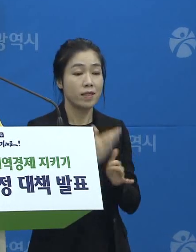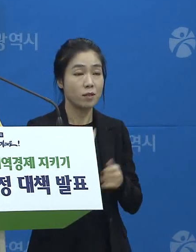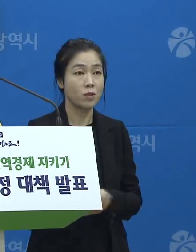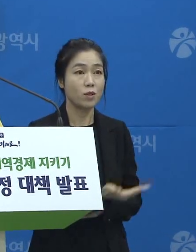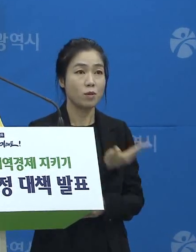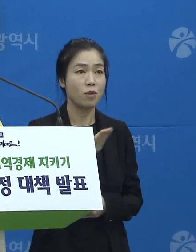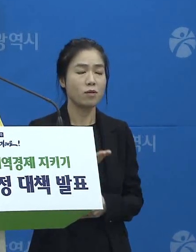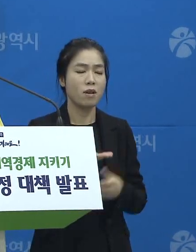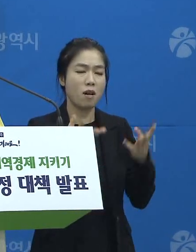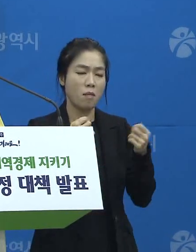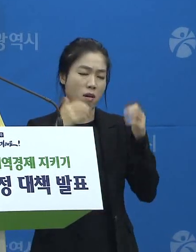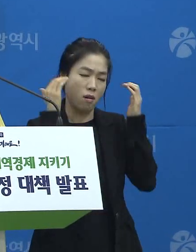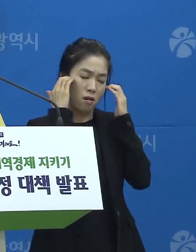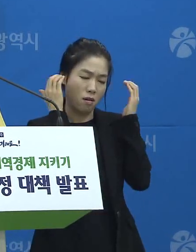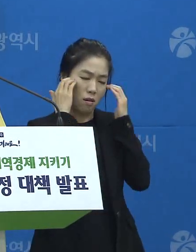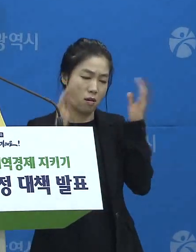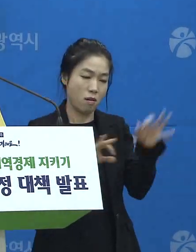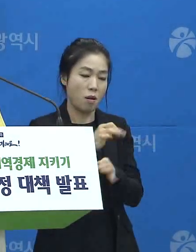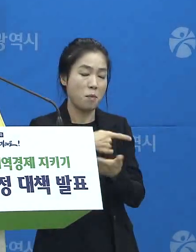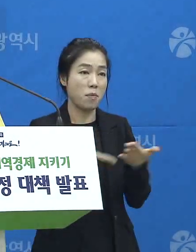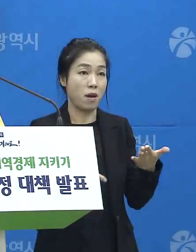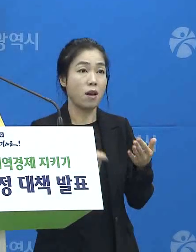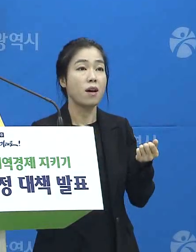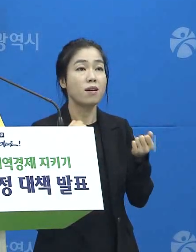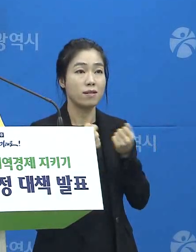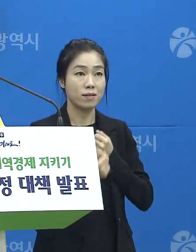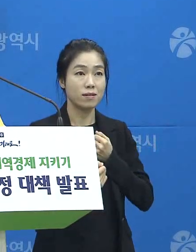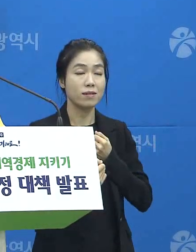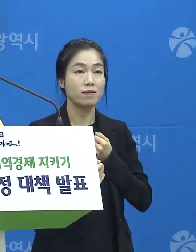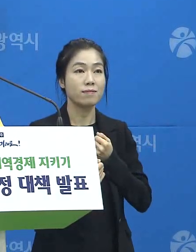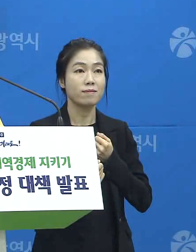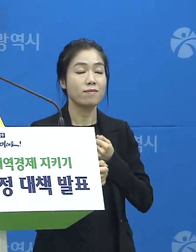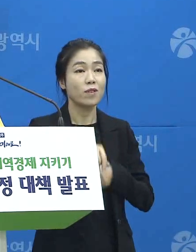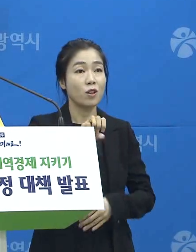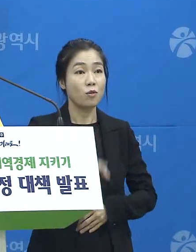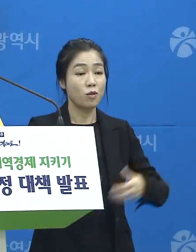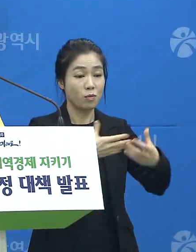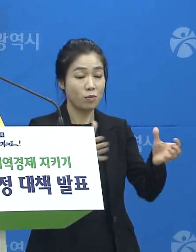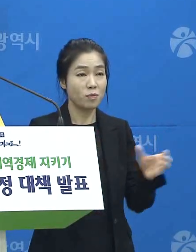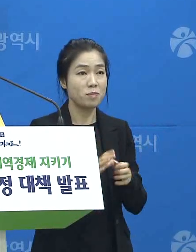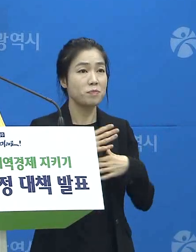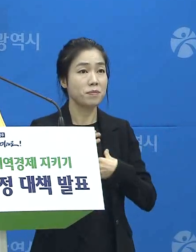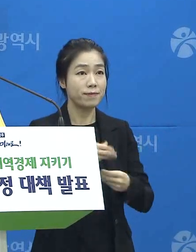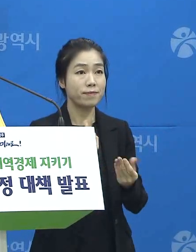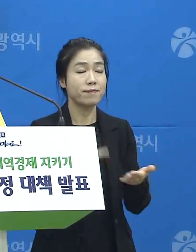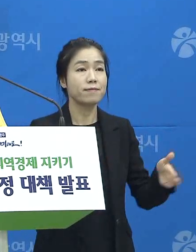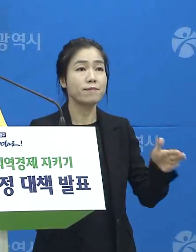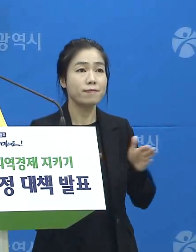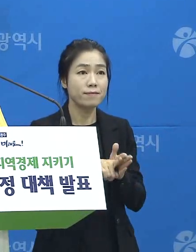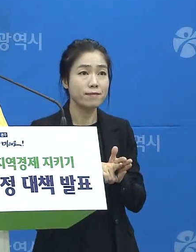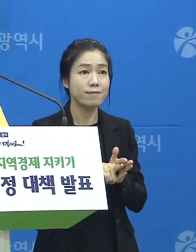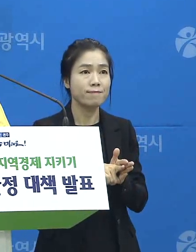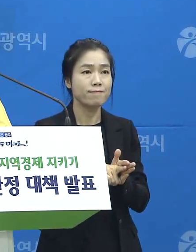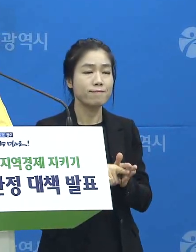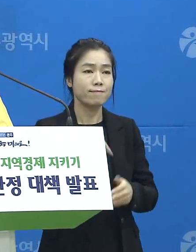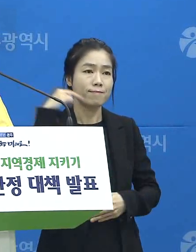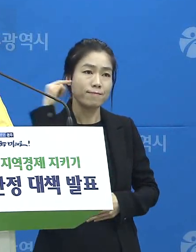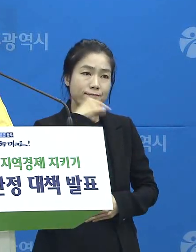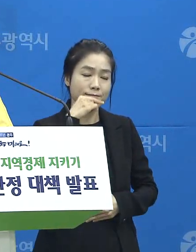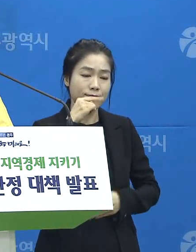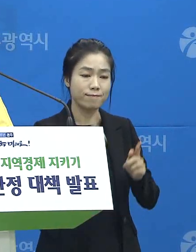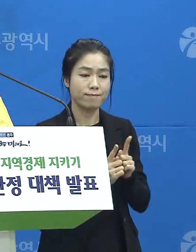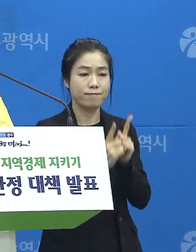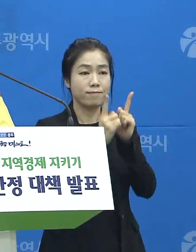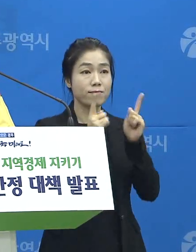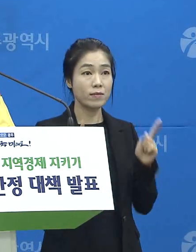시민 여러분께서 많은 고통과 경제적 피해에도 불구하고 광주 공동체의 안전을 위해 강도 높은 사회적